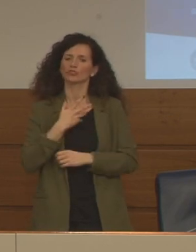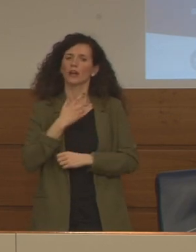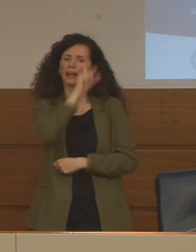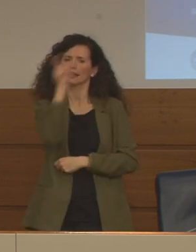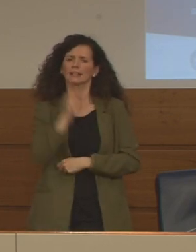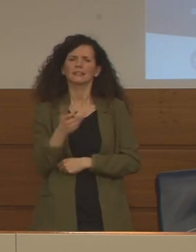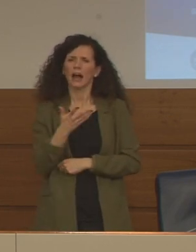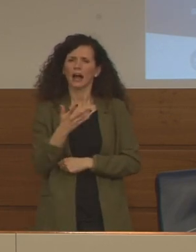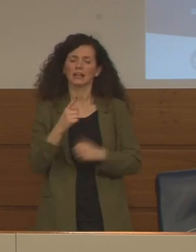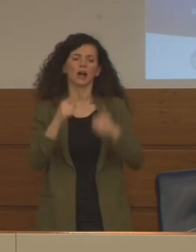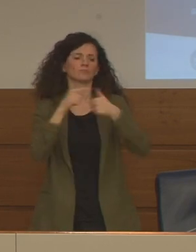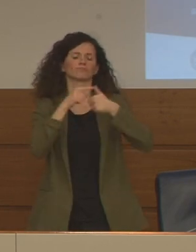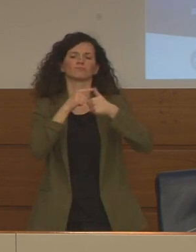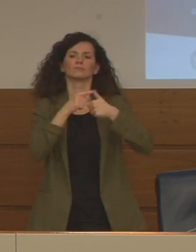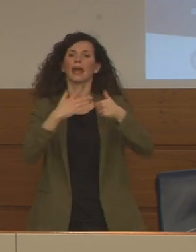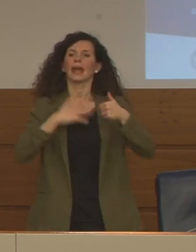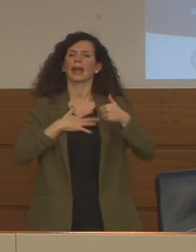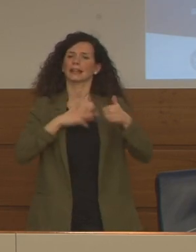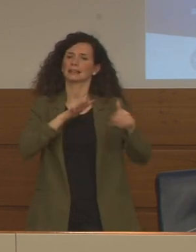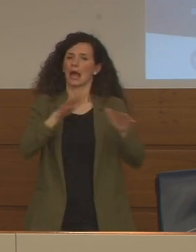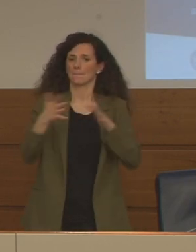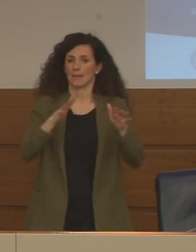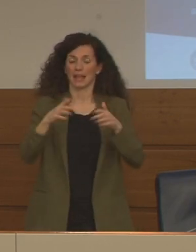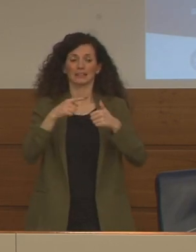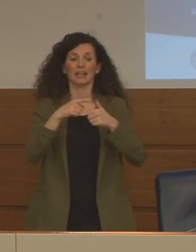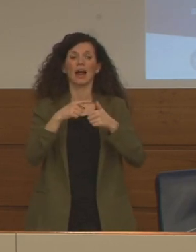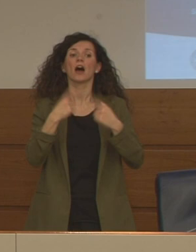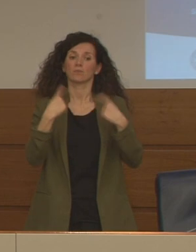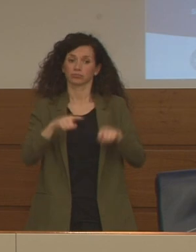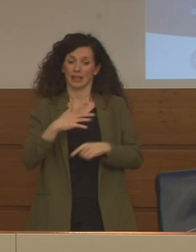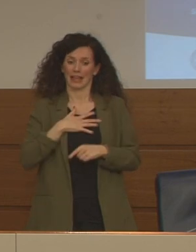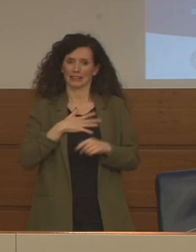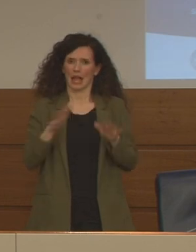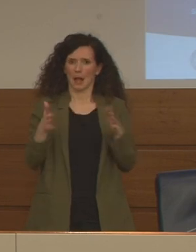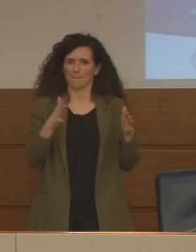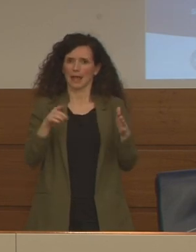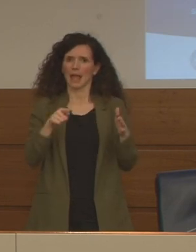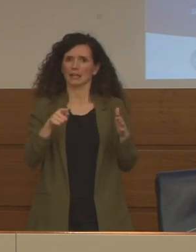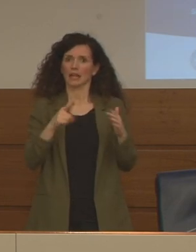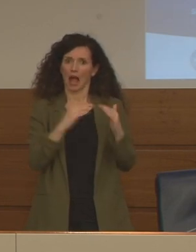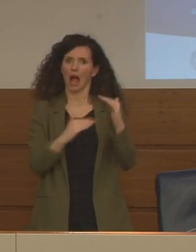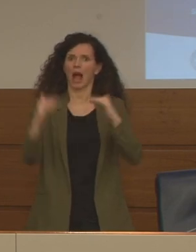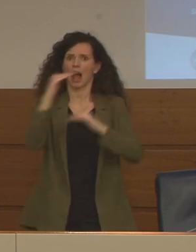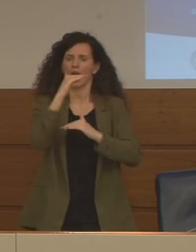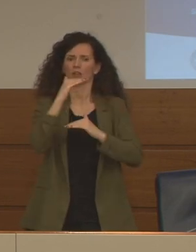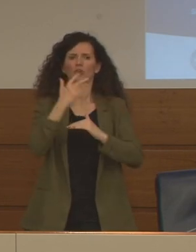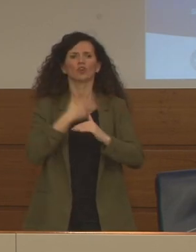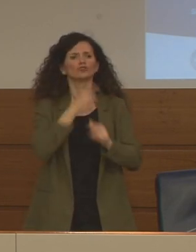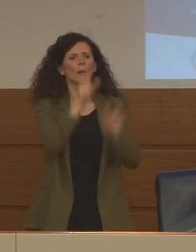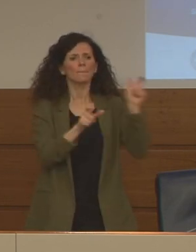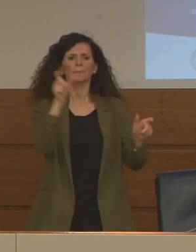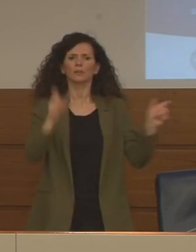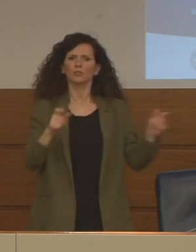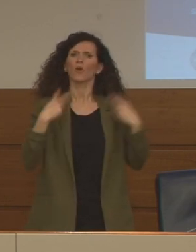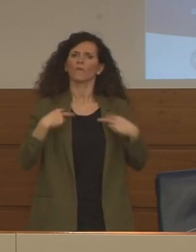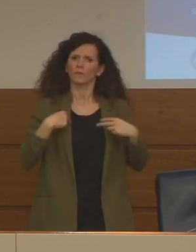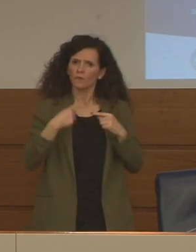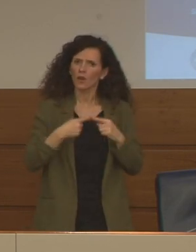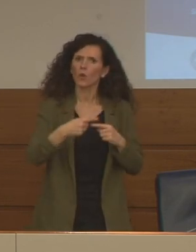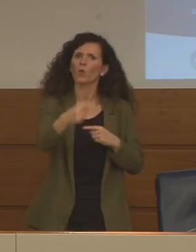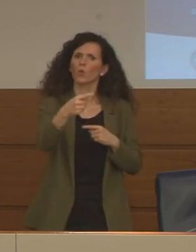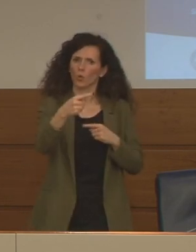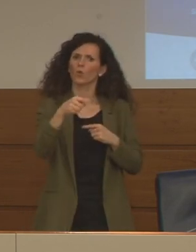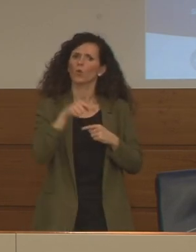media noi abbiamo un'età media molto elevata abbiamo corti di popolazione che vive molto a lungo queste erano dei nostri